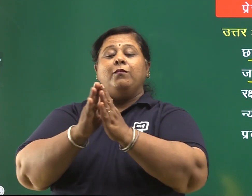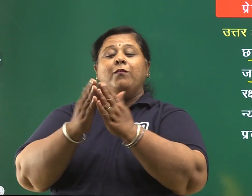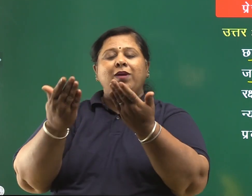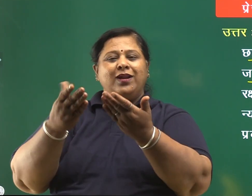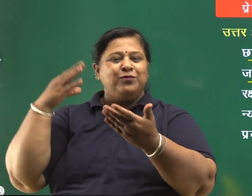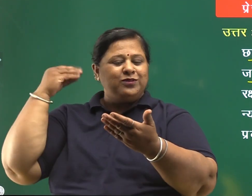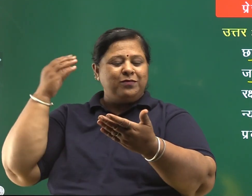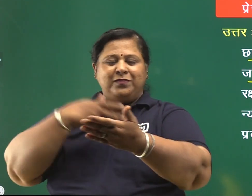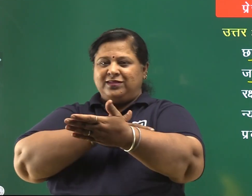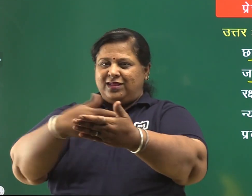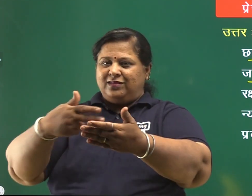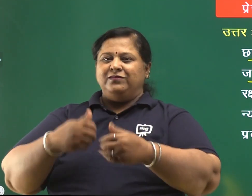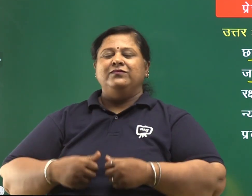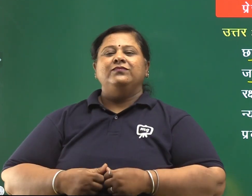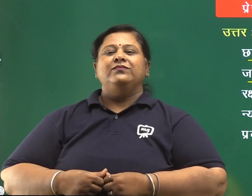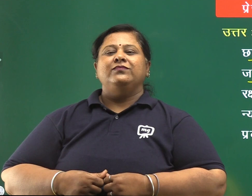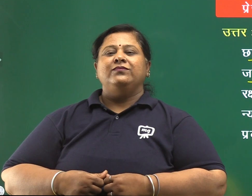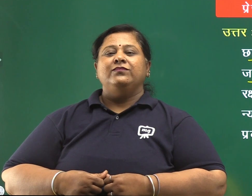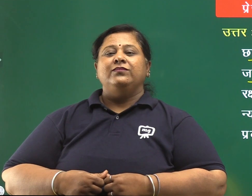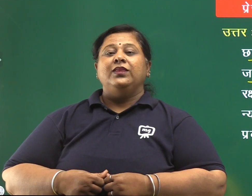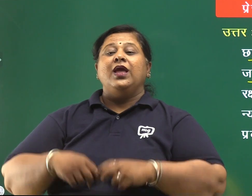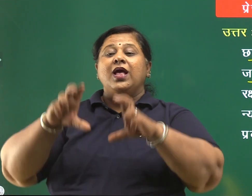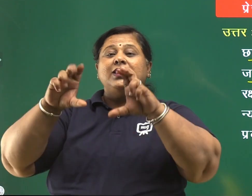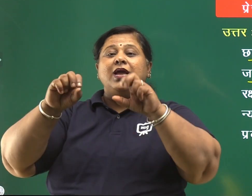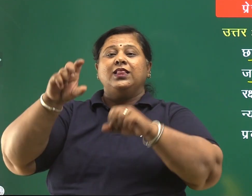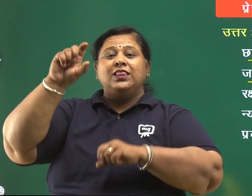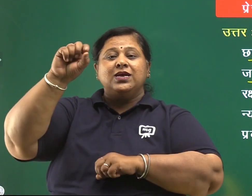पाठ्यपुस्तक वसंत के अध्याय 10